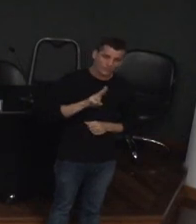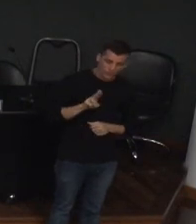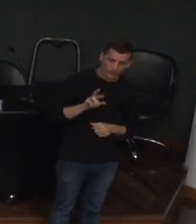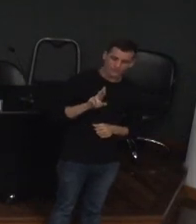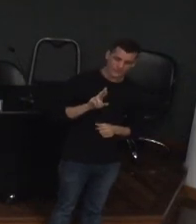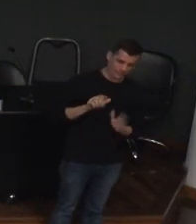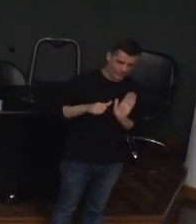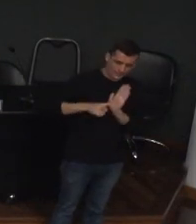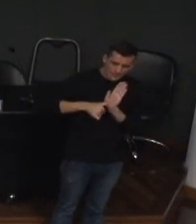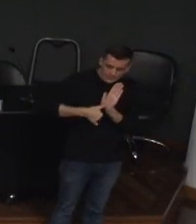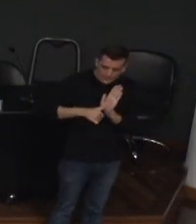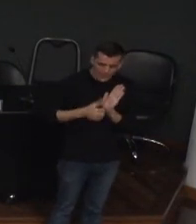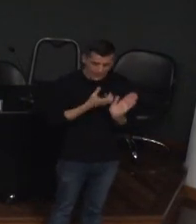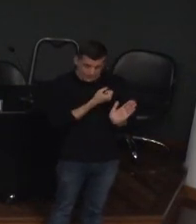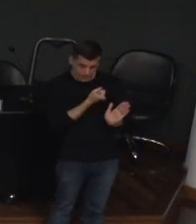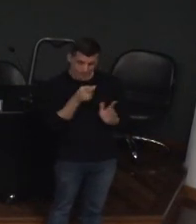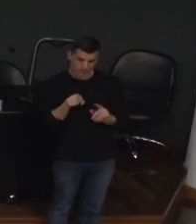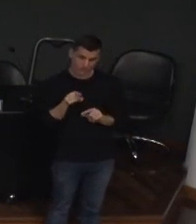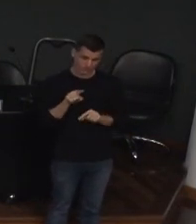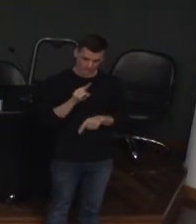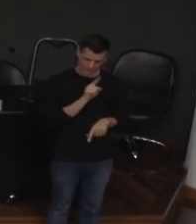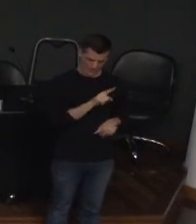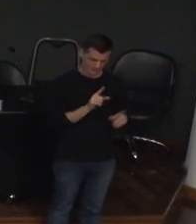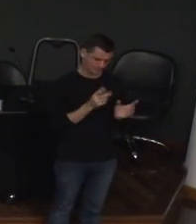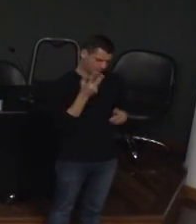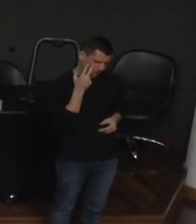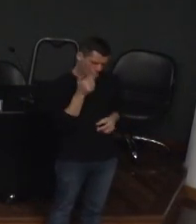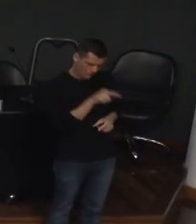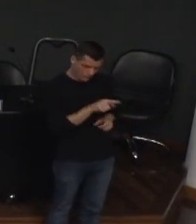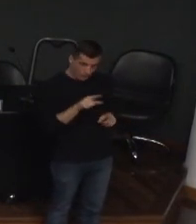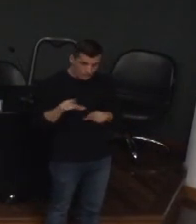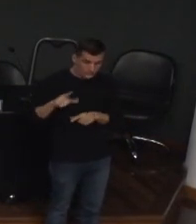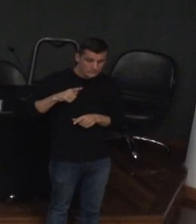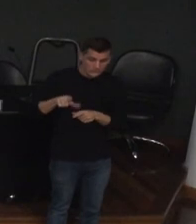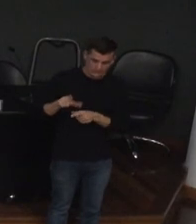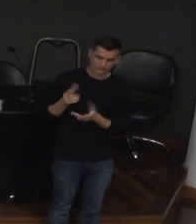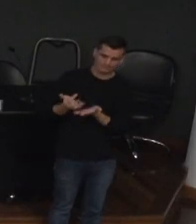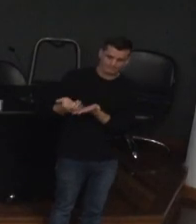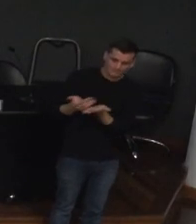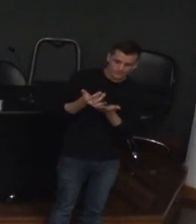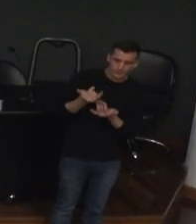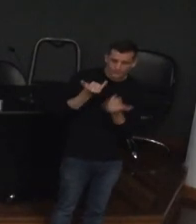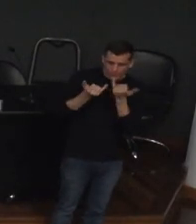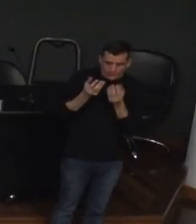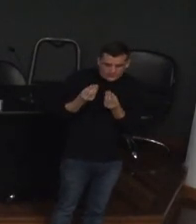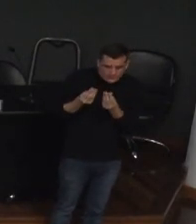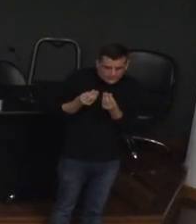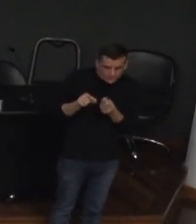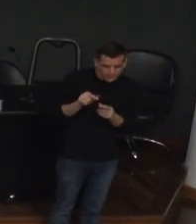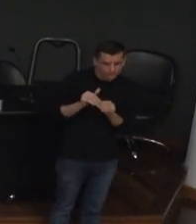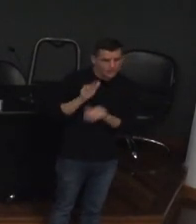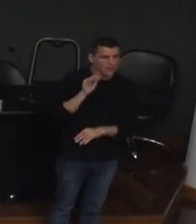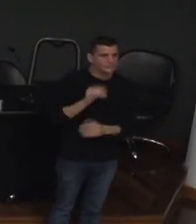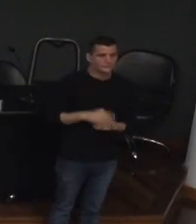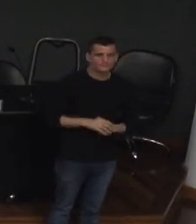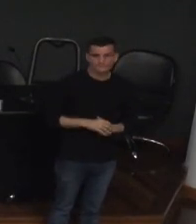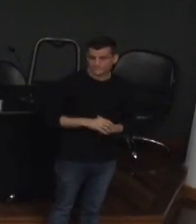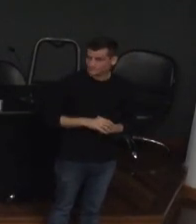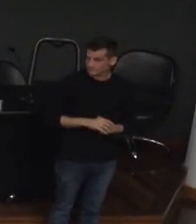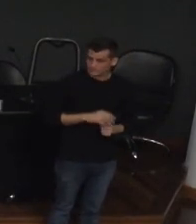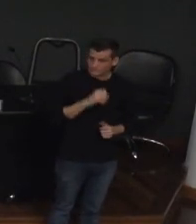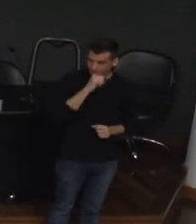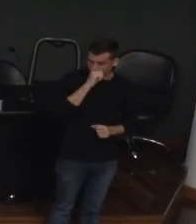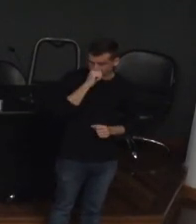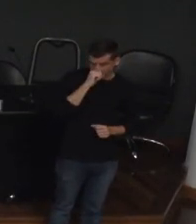que não são dados sensíveis. Então, dados diretos e dados sensíveis. Tá. A categoria do titular